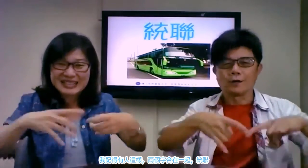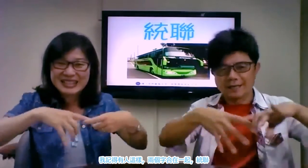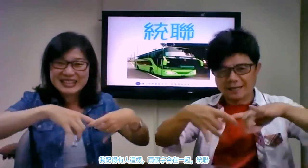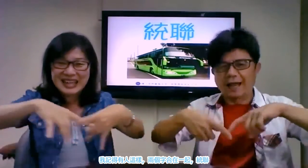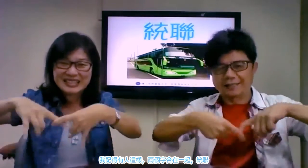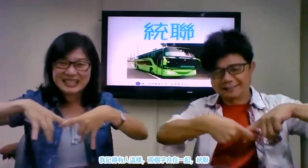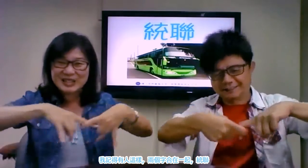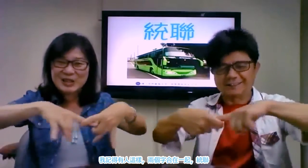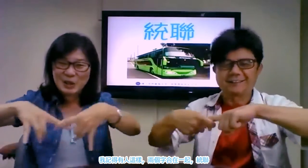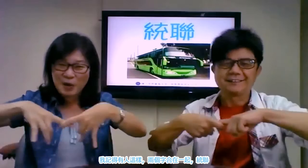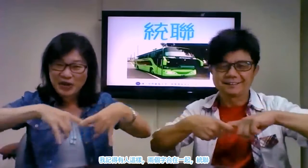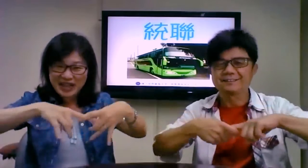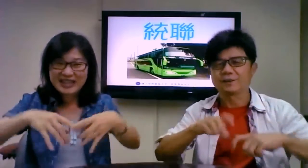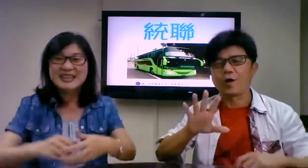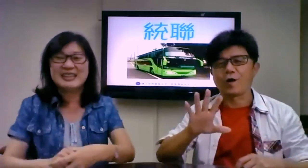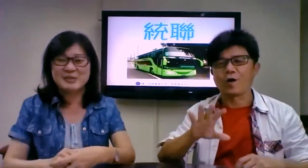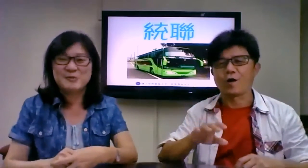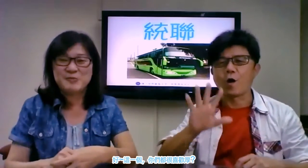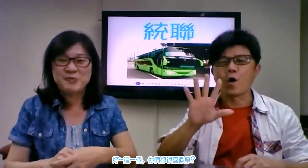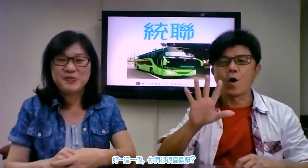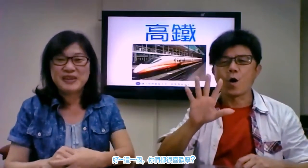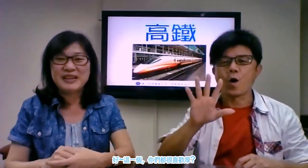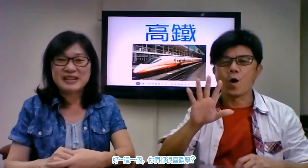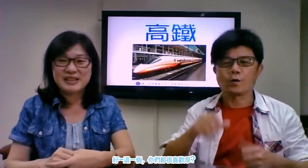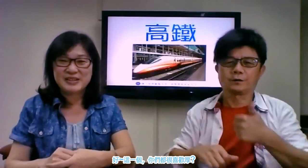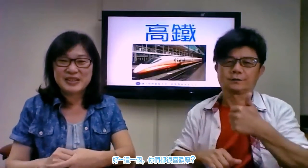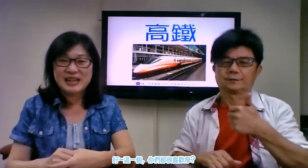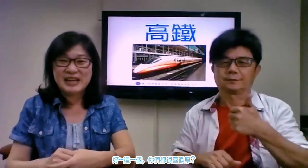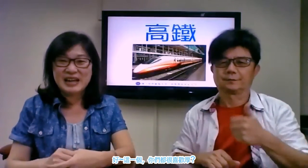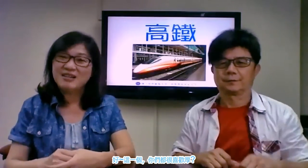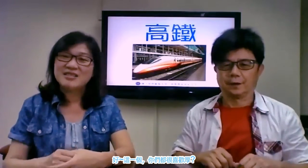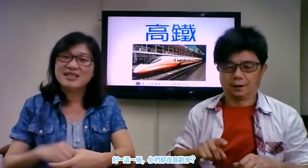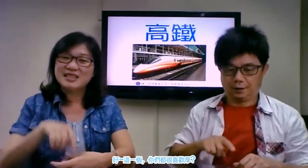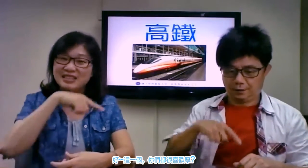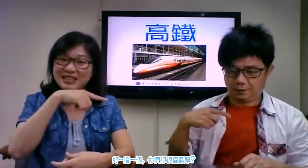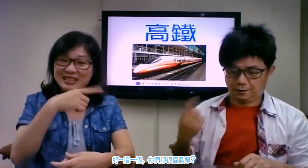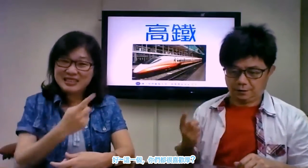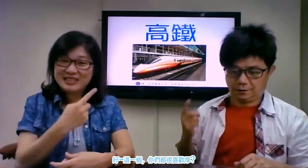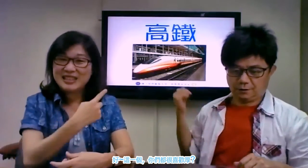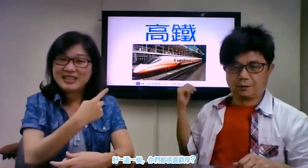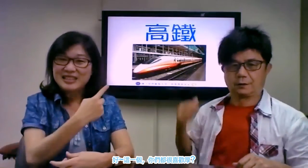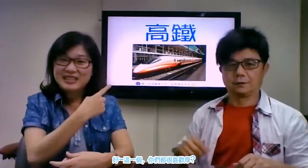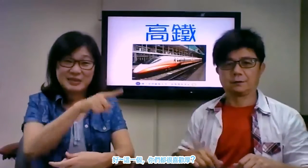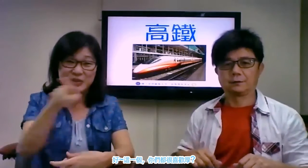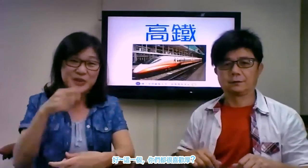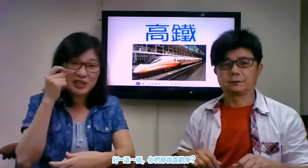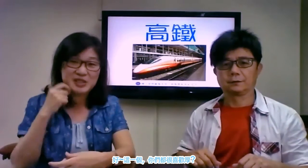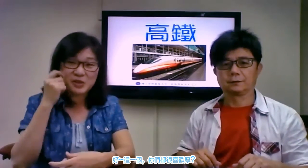合在一起，统联，有，好。这一个你们都很喜欢